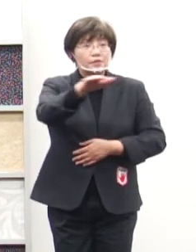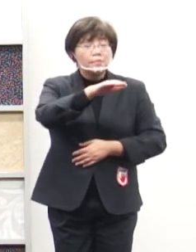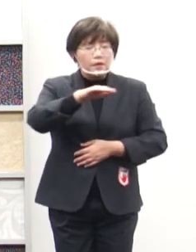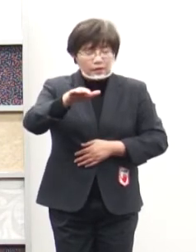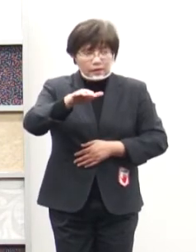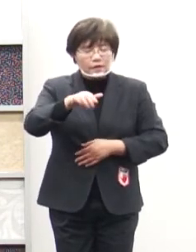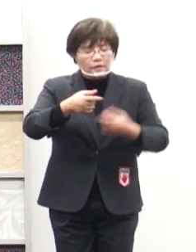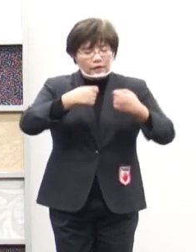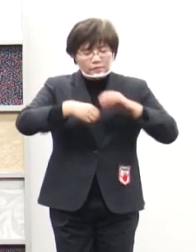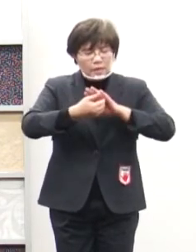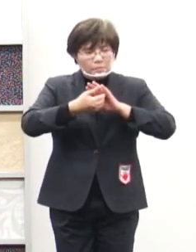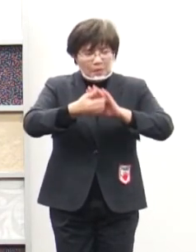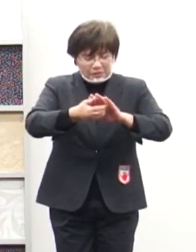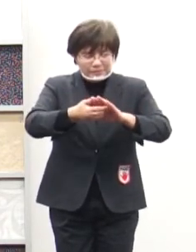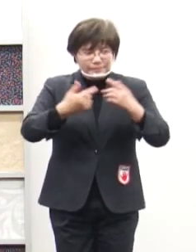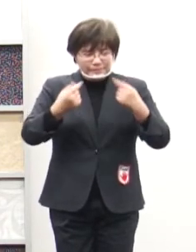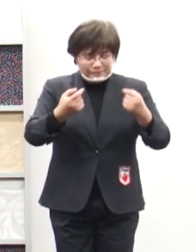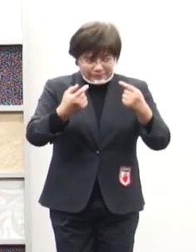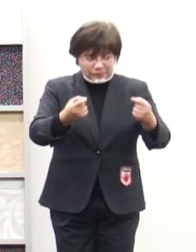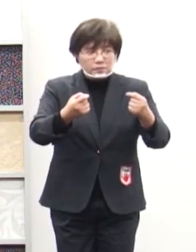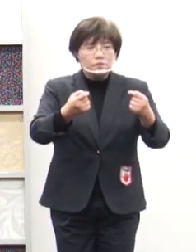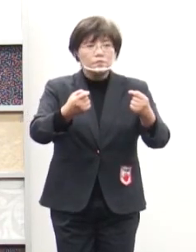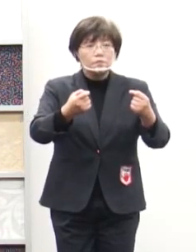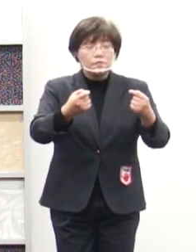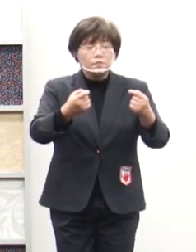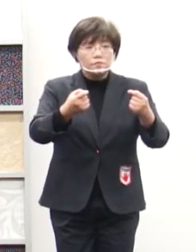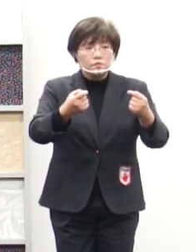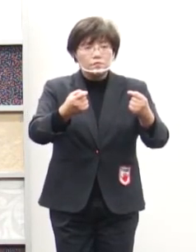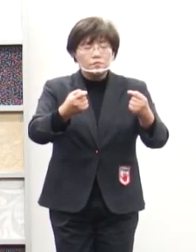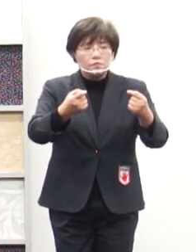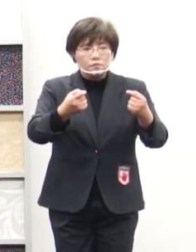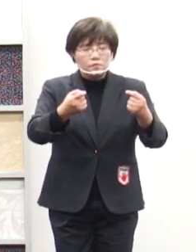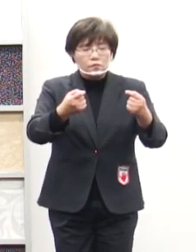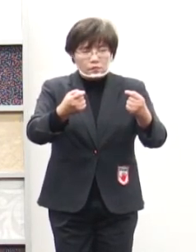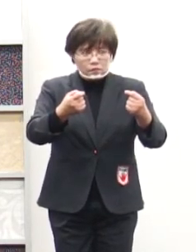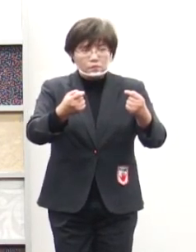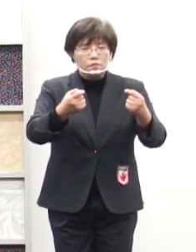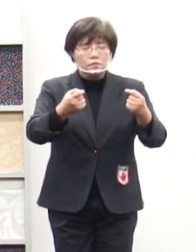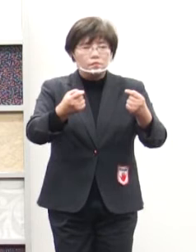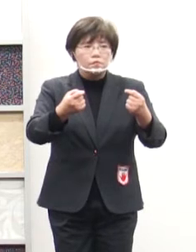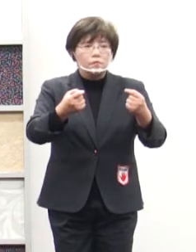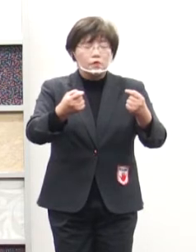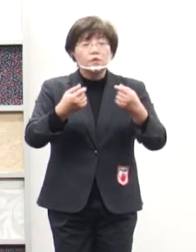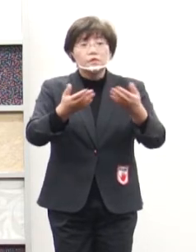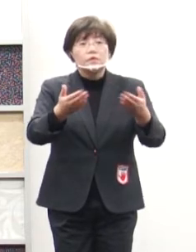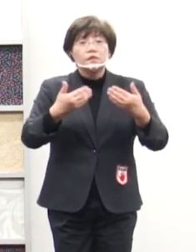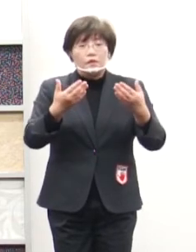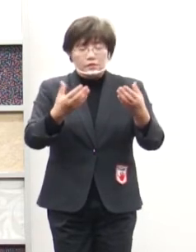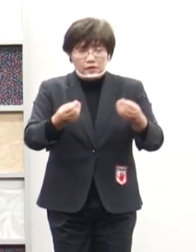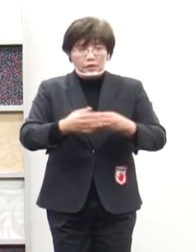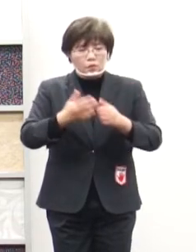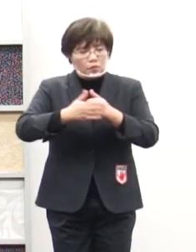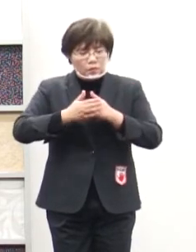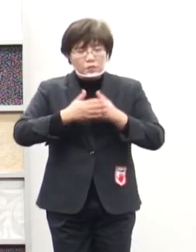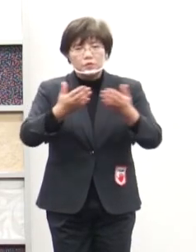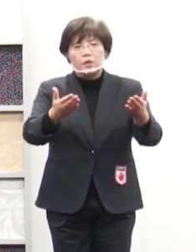感染防止対策を講じていただいたと、まあ、さらに徹底をしていただいたということはですね、その、